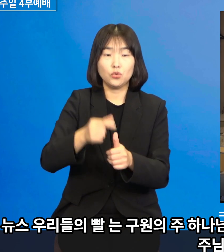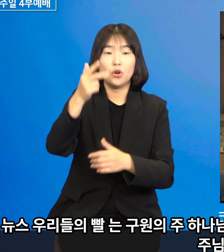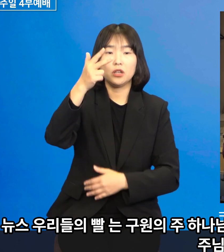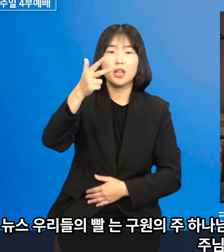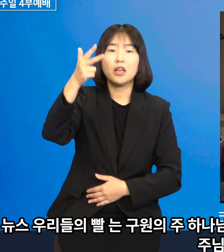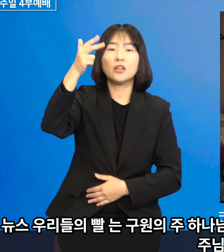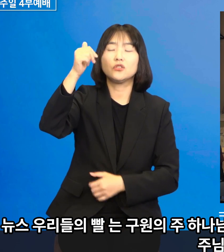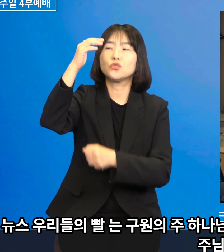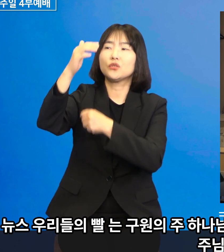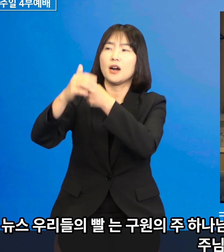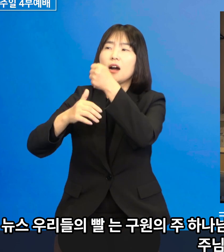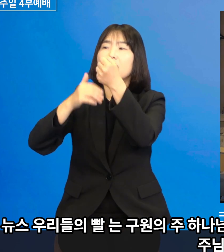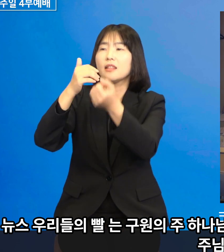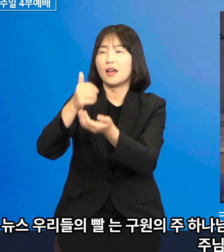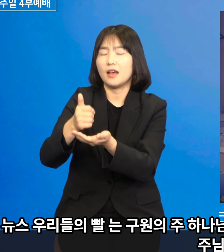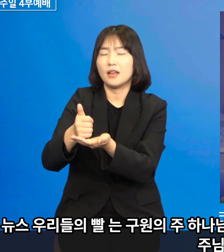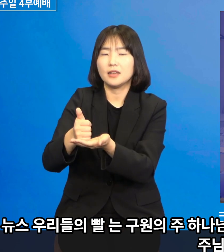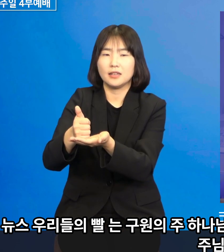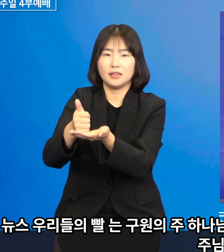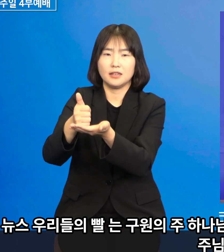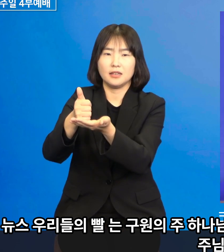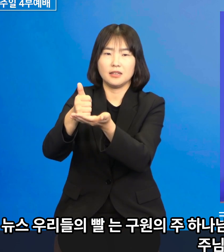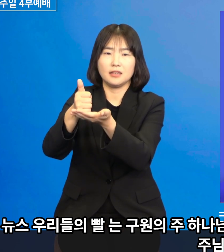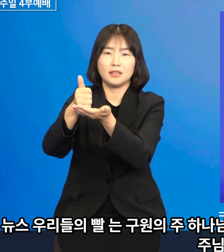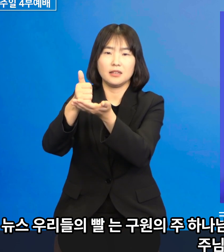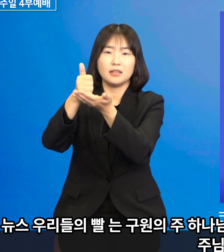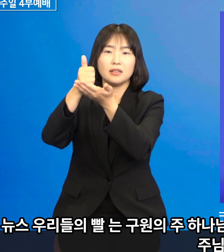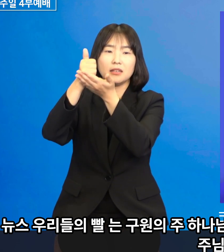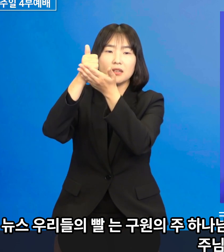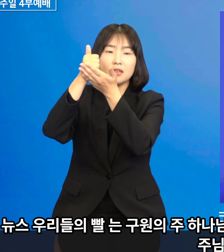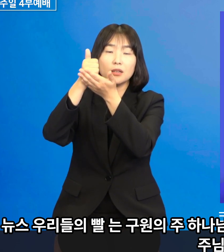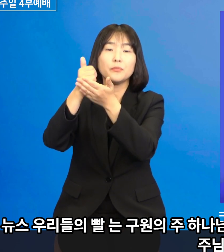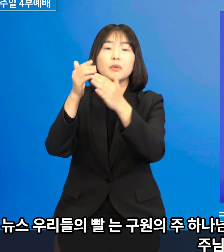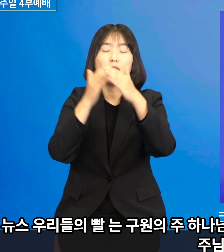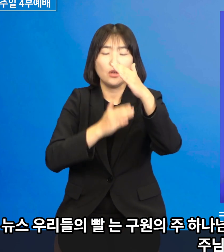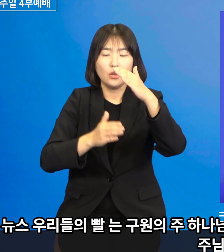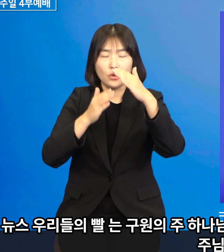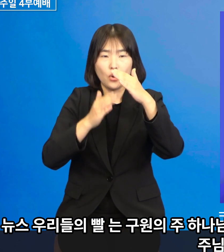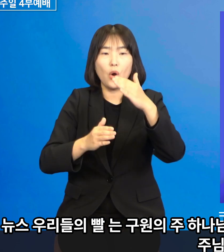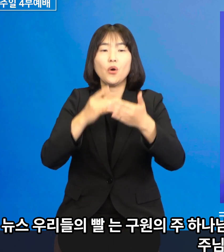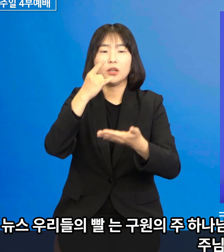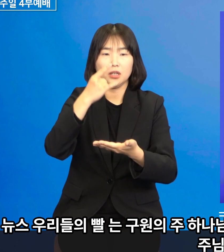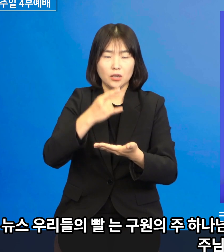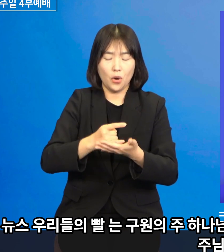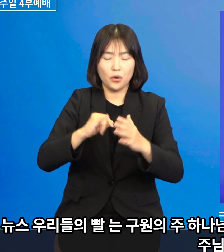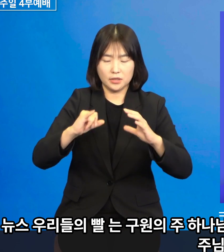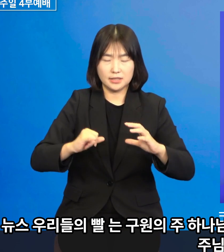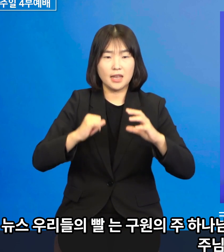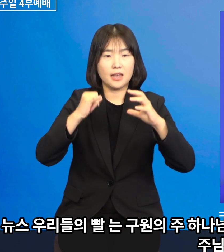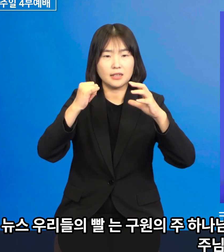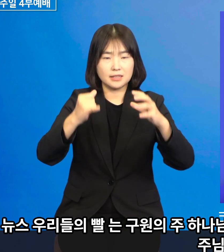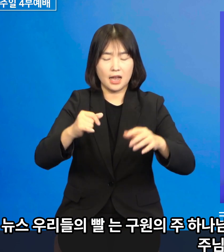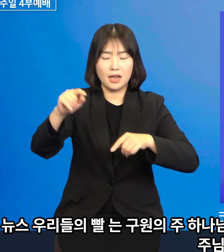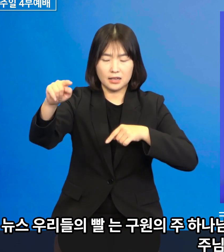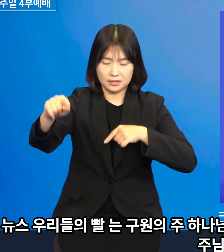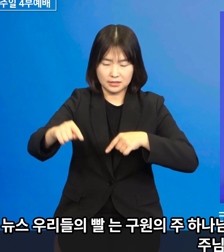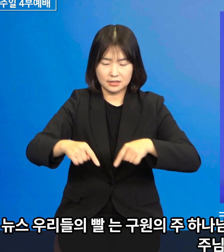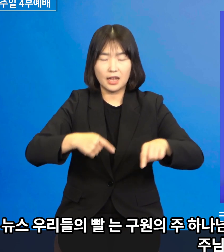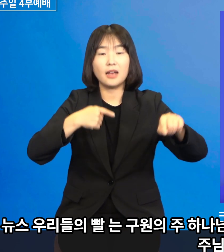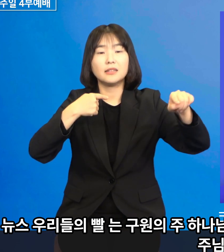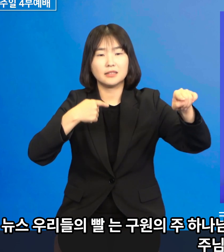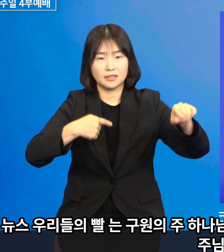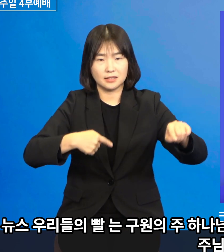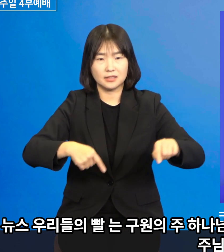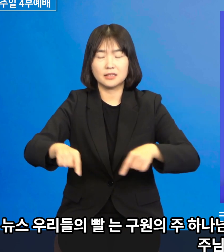그는 구원의 주 하나님 공의로 세상을 다스립니다. 공의로